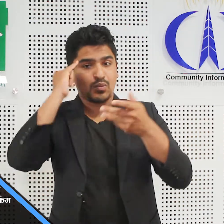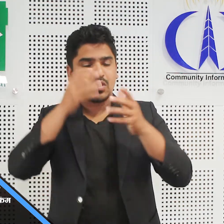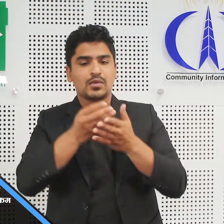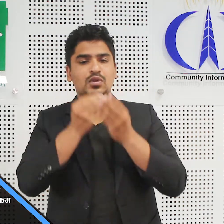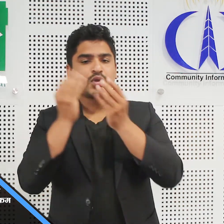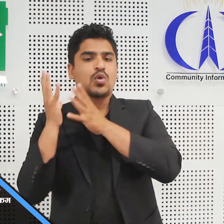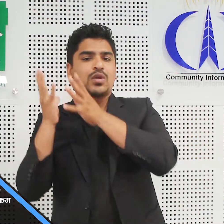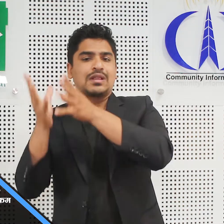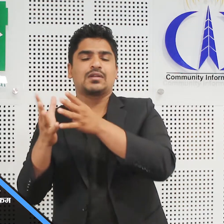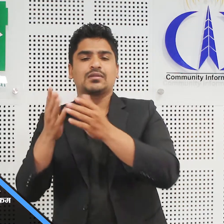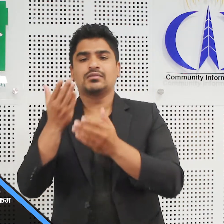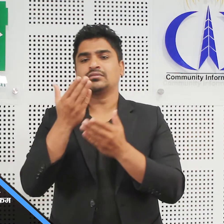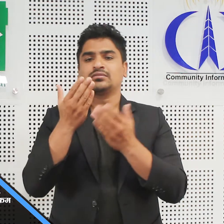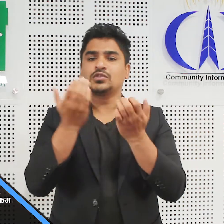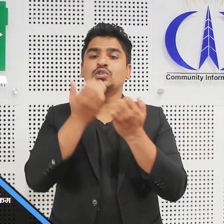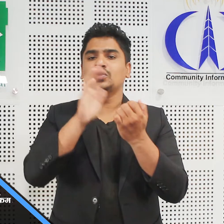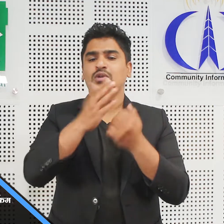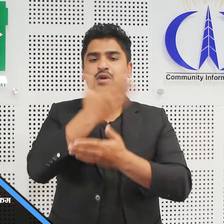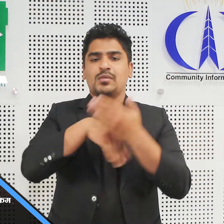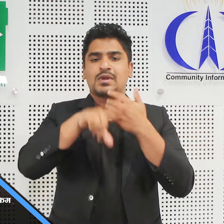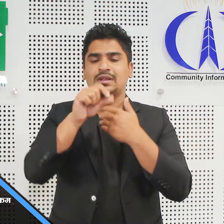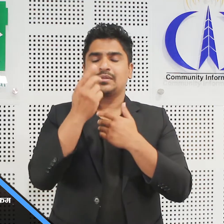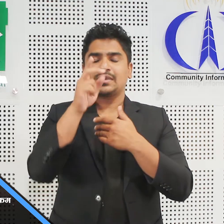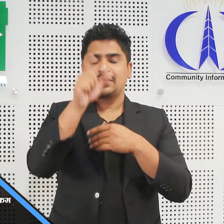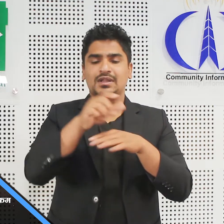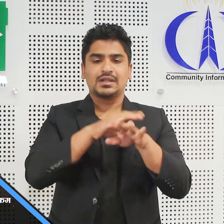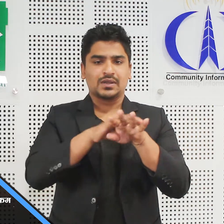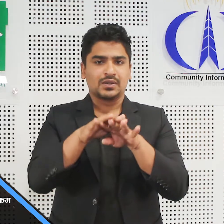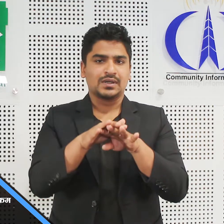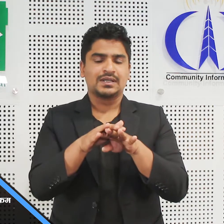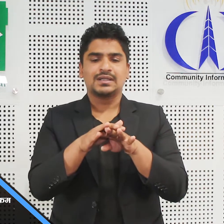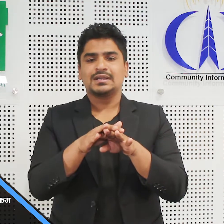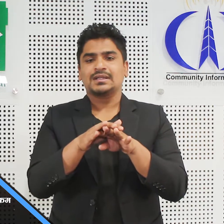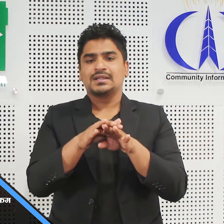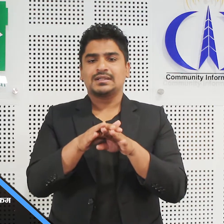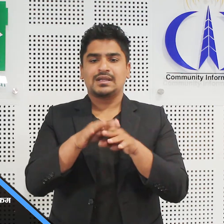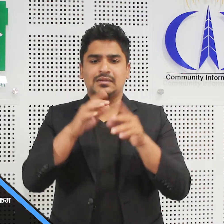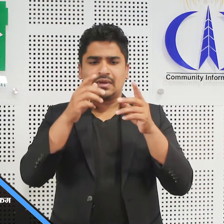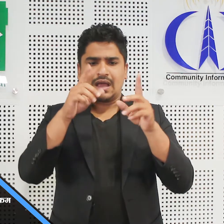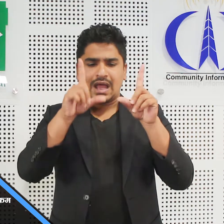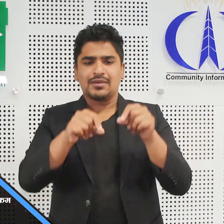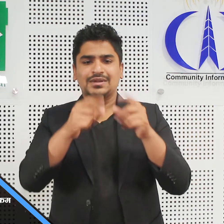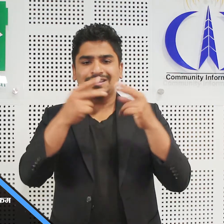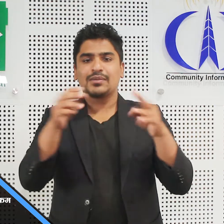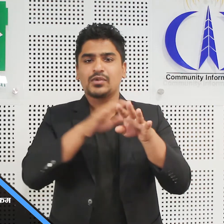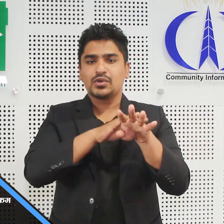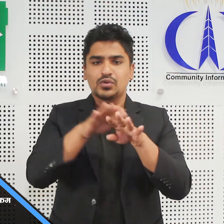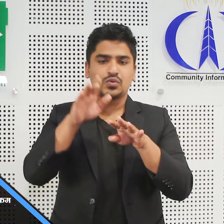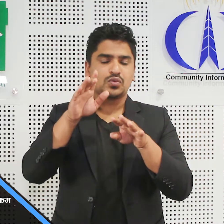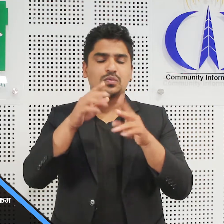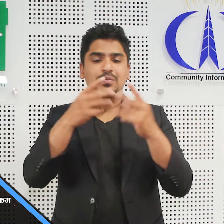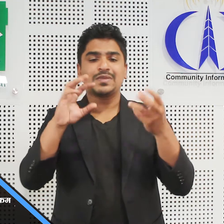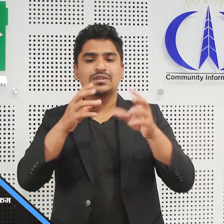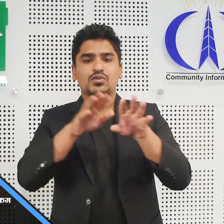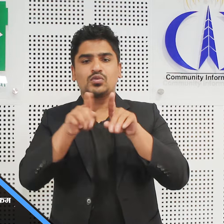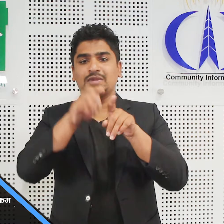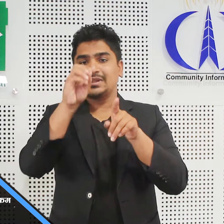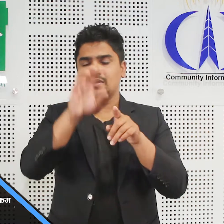रोजगारमूलक कार्यक्रमहरू, आर्थिक उत्थानका कार्यक्रमहरू, र त्यसमा हामी प्रविधि हस्तान्तरण पनि गर्छौँ। अपाङ्गता भएका व्यक्तिलाई प्रविधि भनेको